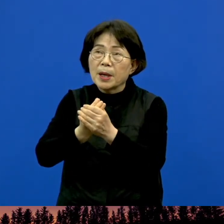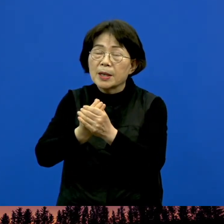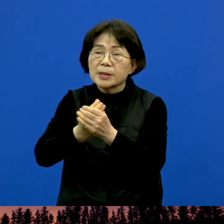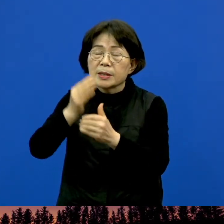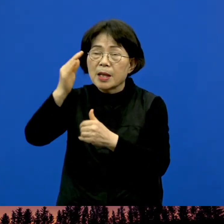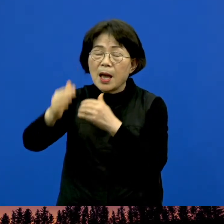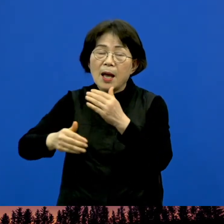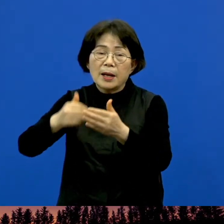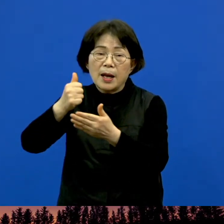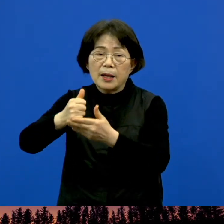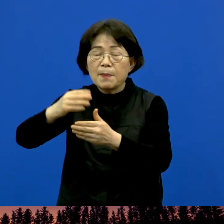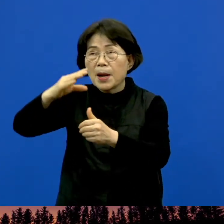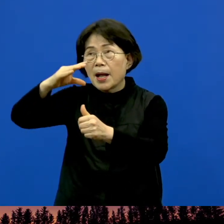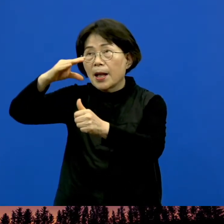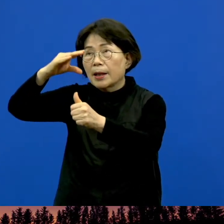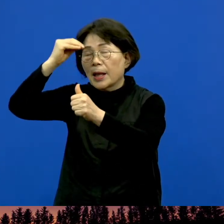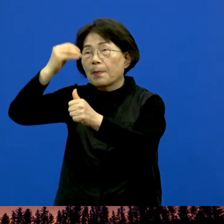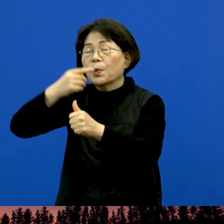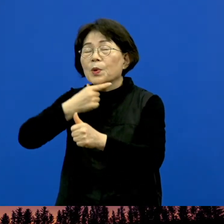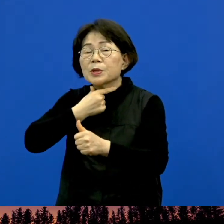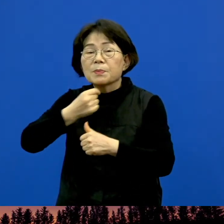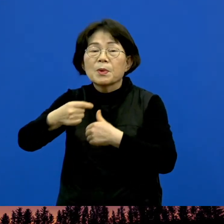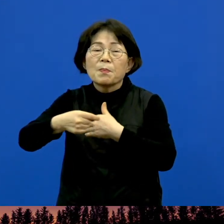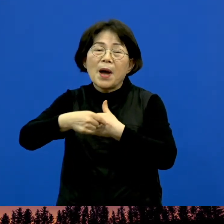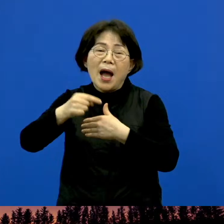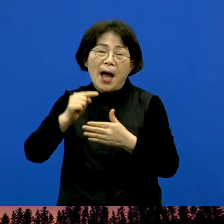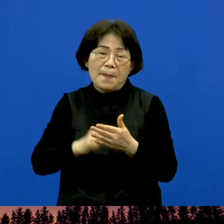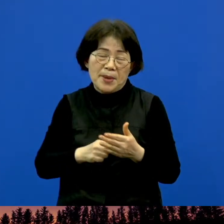그 하나님을 닮아가고자 하는 마음이 우리 안에 있어요.